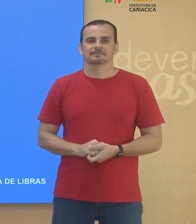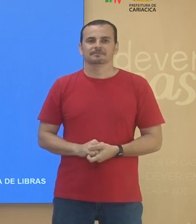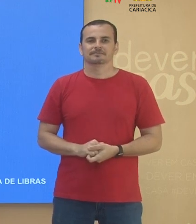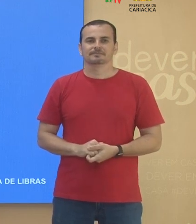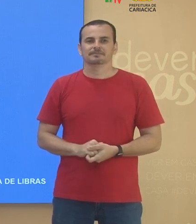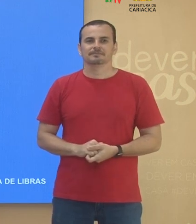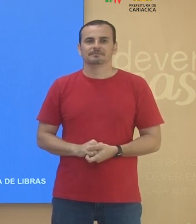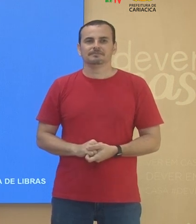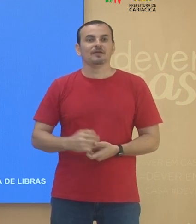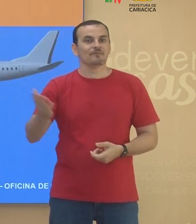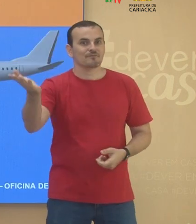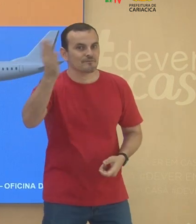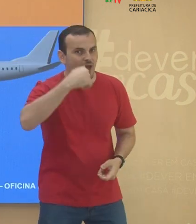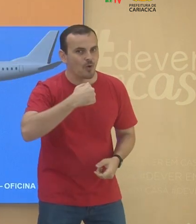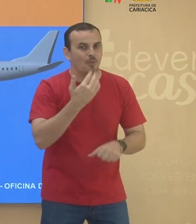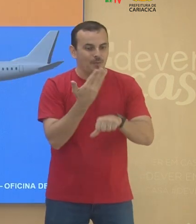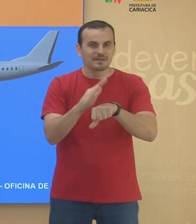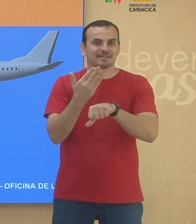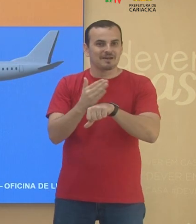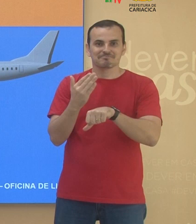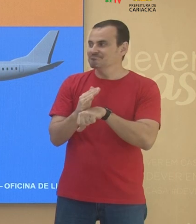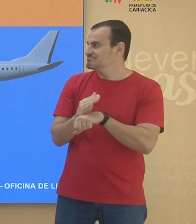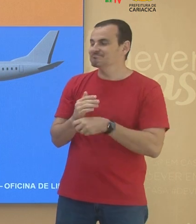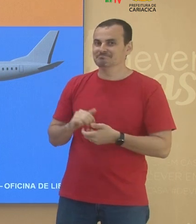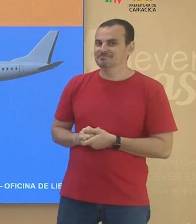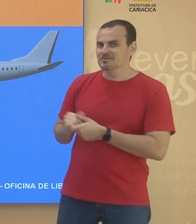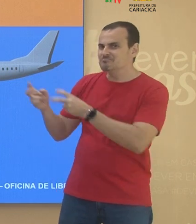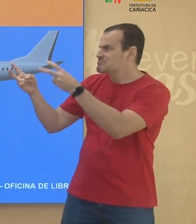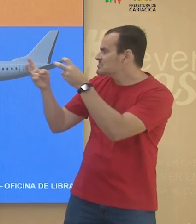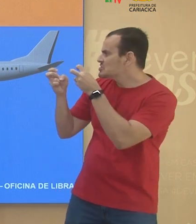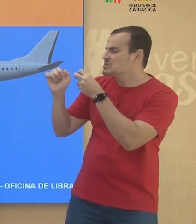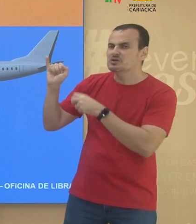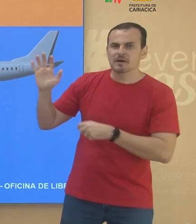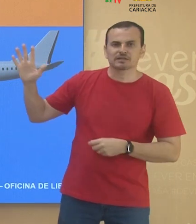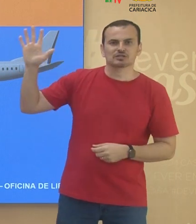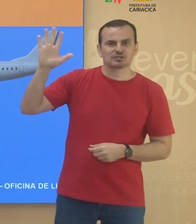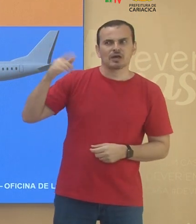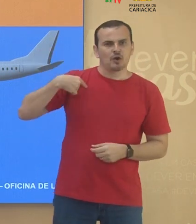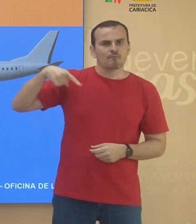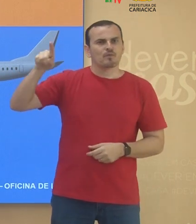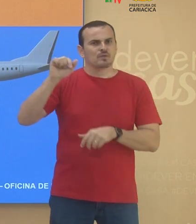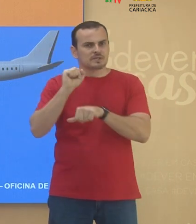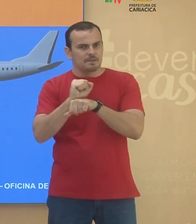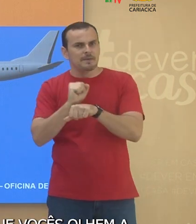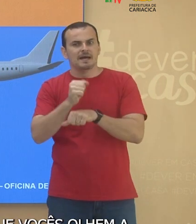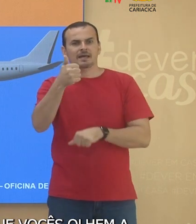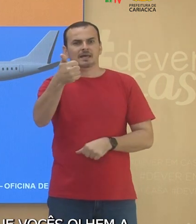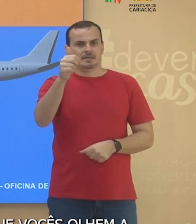que respondam. Vamos praticar. Observem a imagem. Eu vou esperar